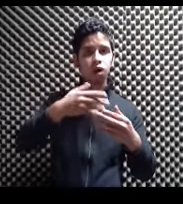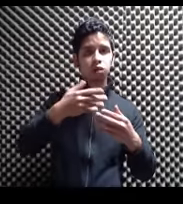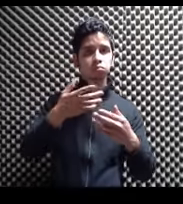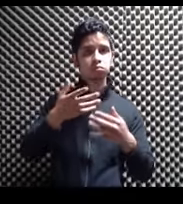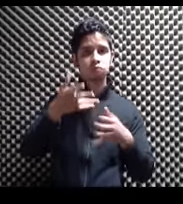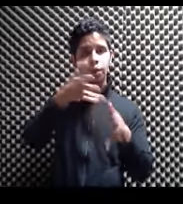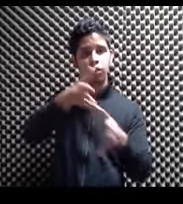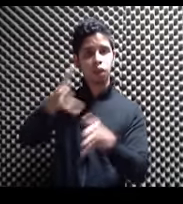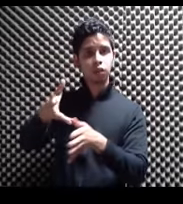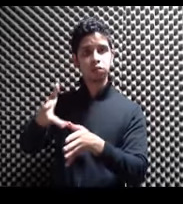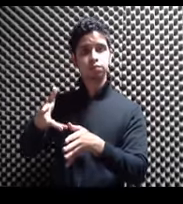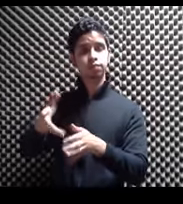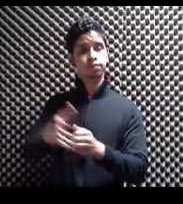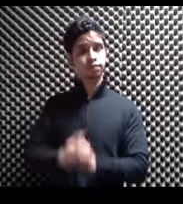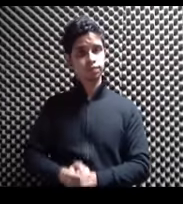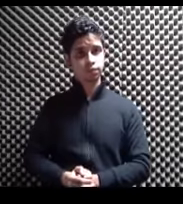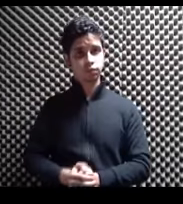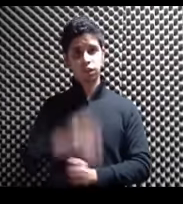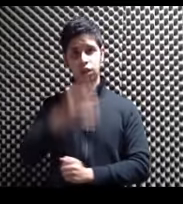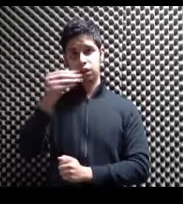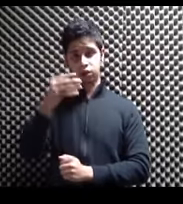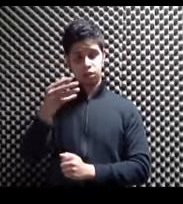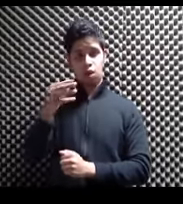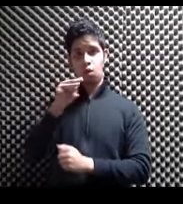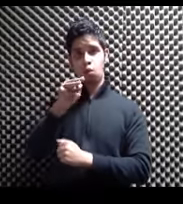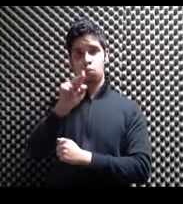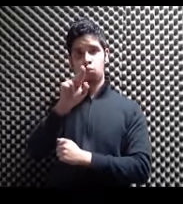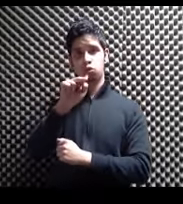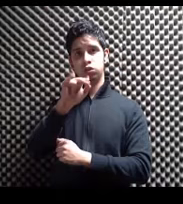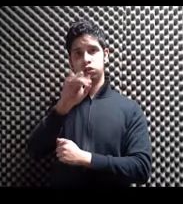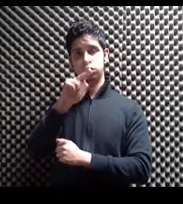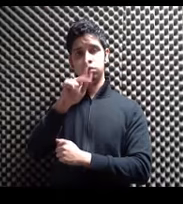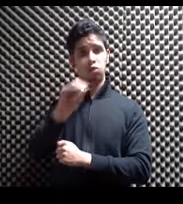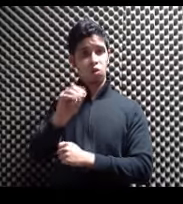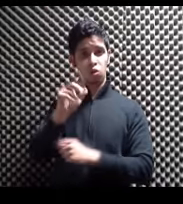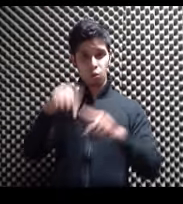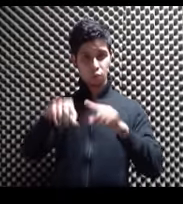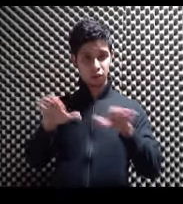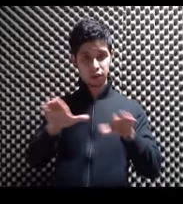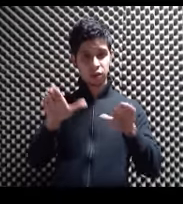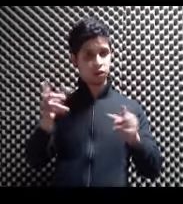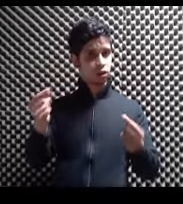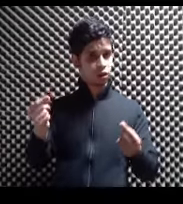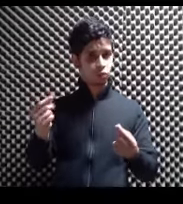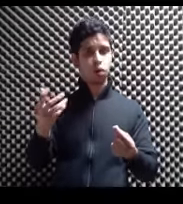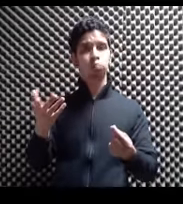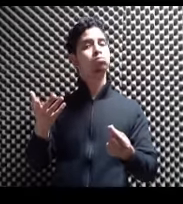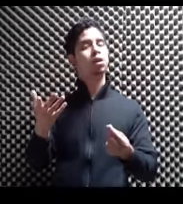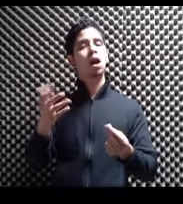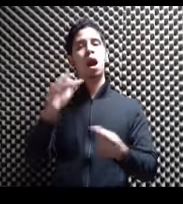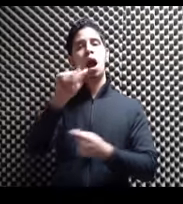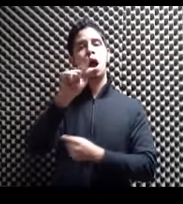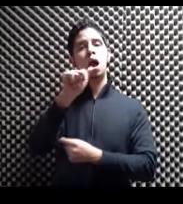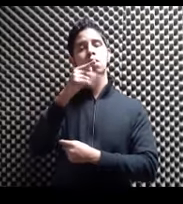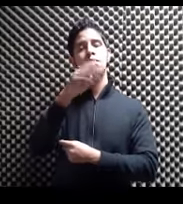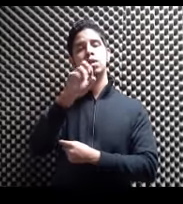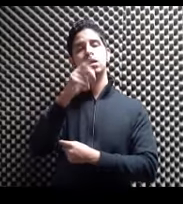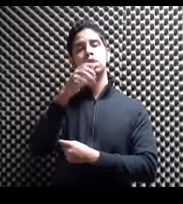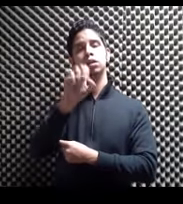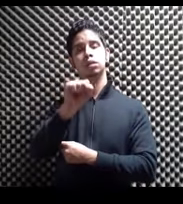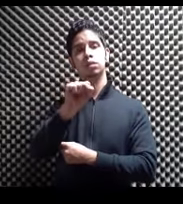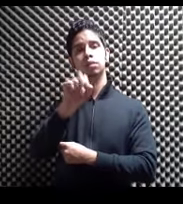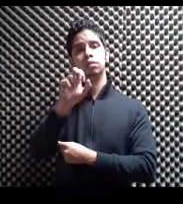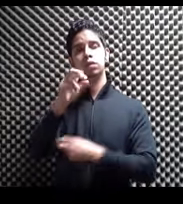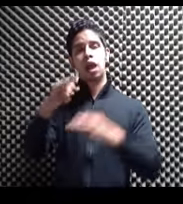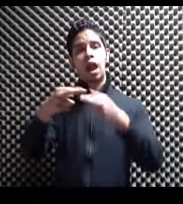cada municipio no es autónomo, pues a través de la ley de albergues regionales tiene que trabajar la situación. ¿Y qué tú tienes ahí? Que yo veo que tienes las